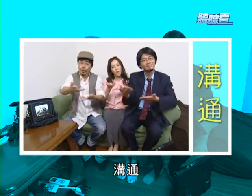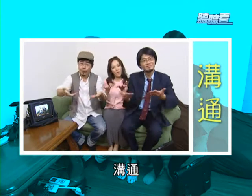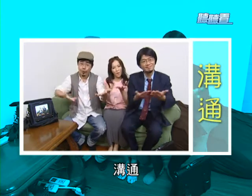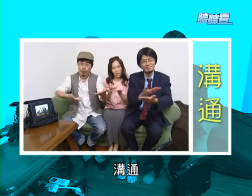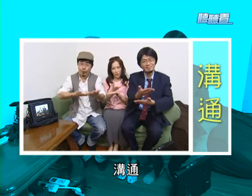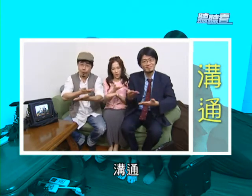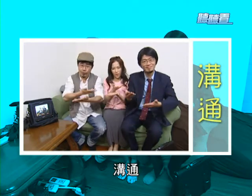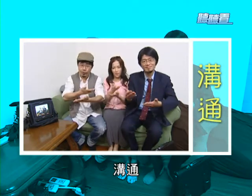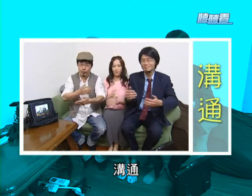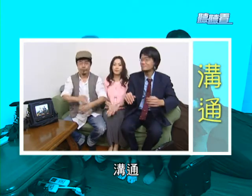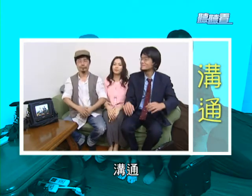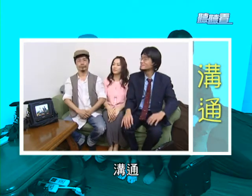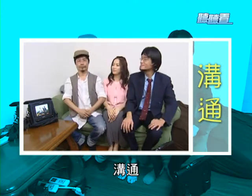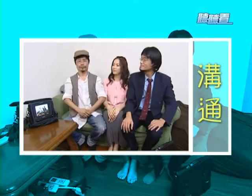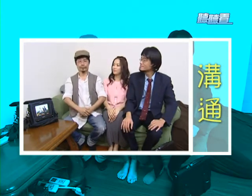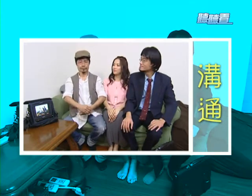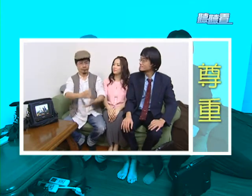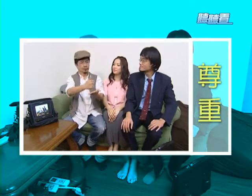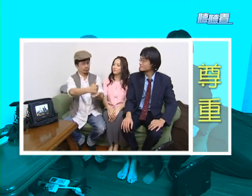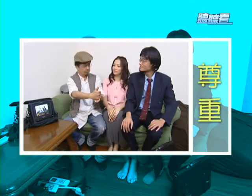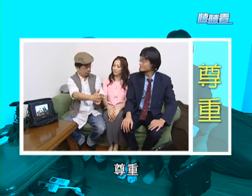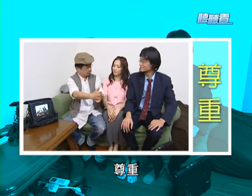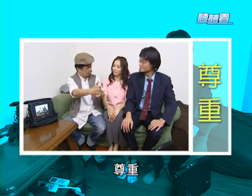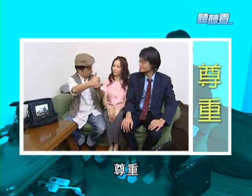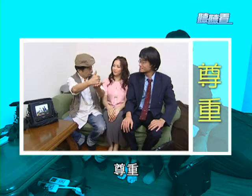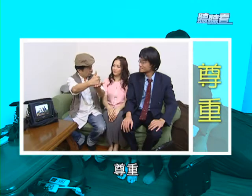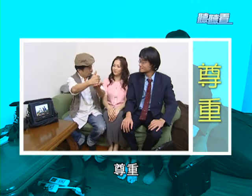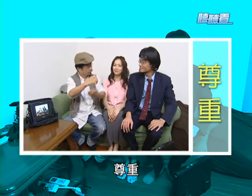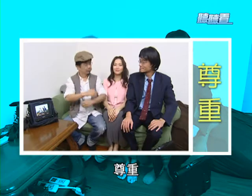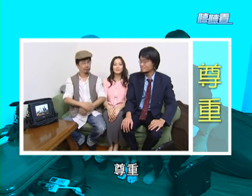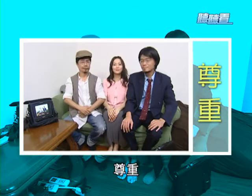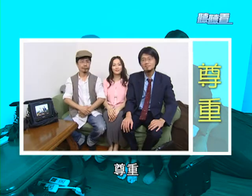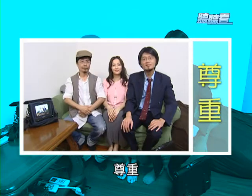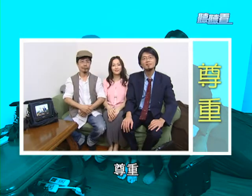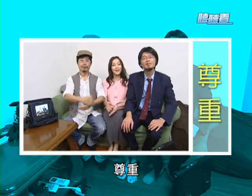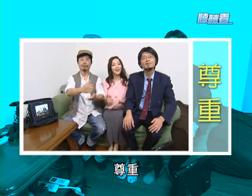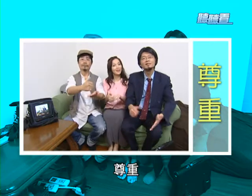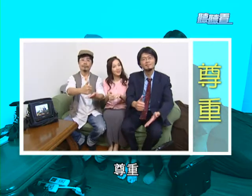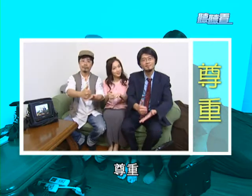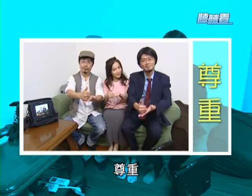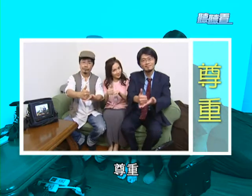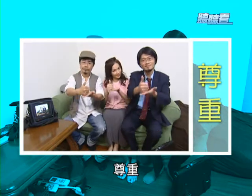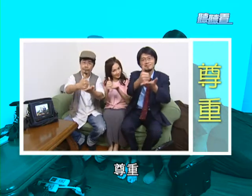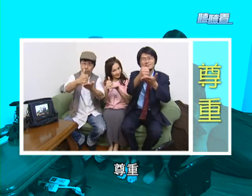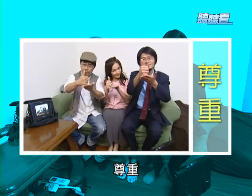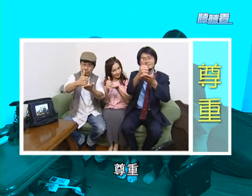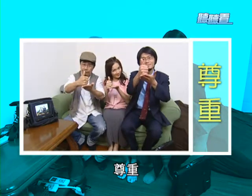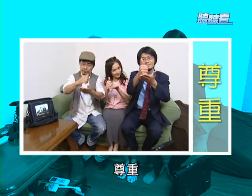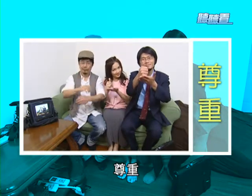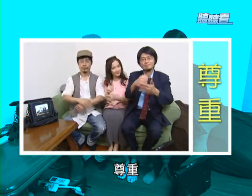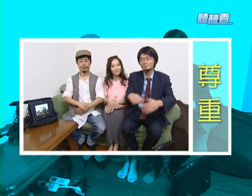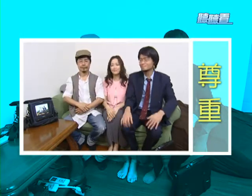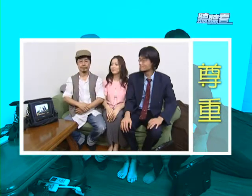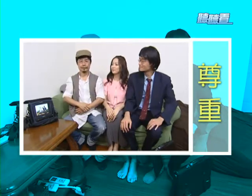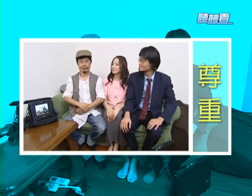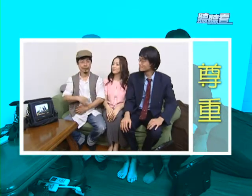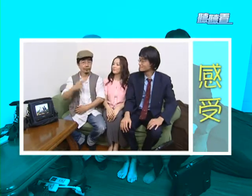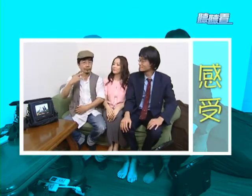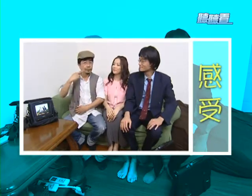沟通 尊重， 尊重